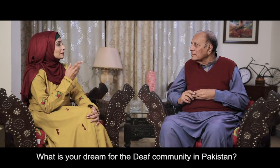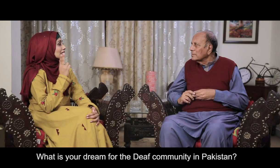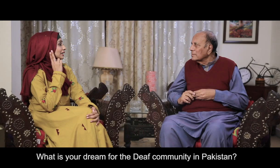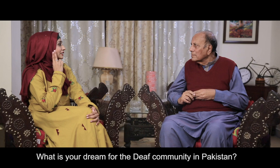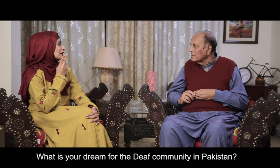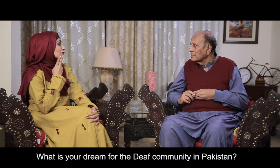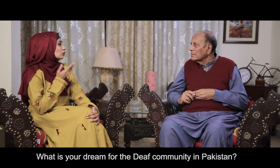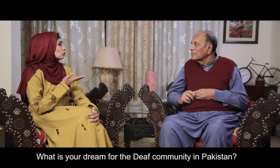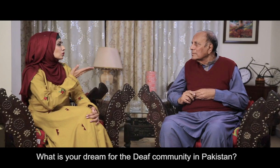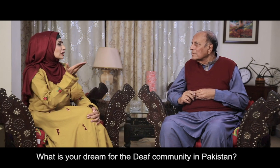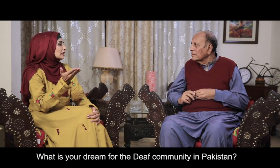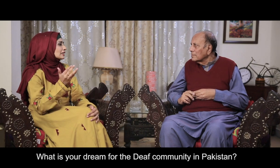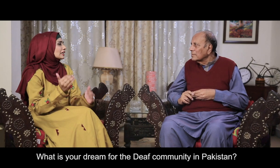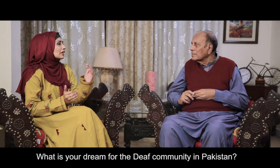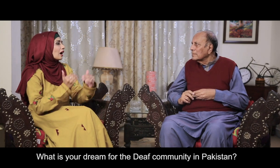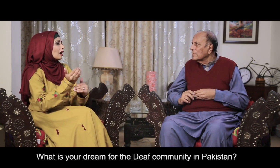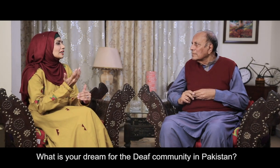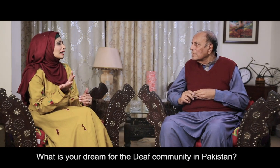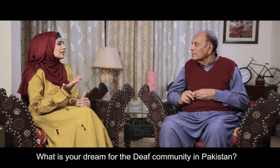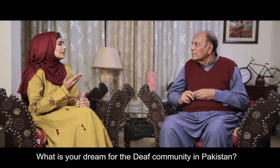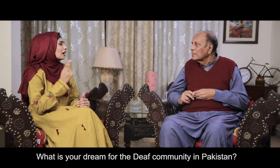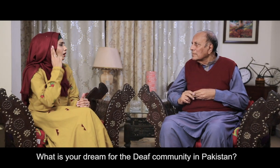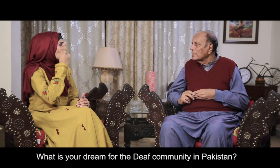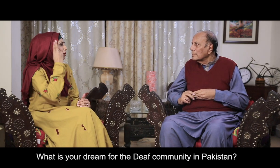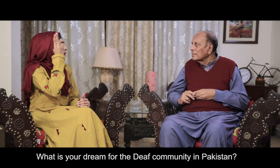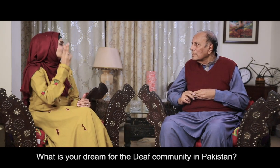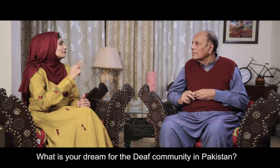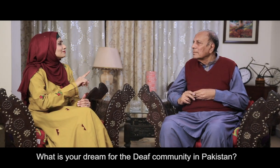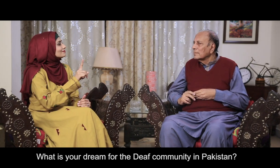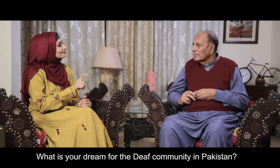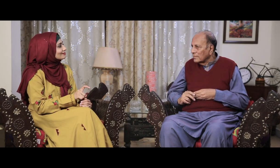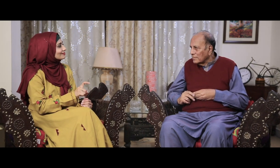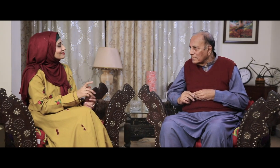आपके डेफ लोगों के लिए आगे क्या ख्वाब है?